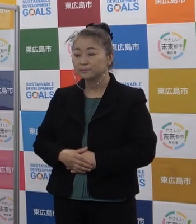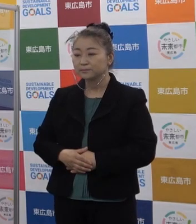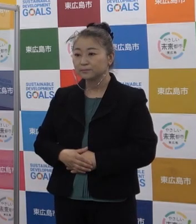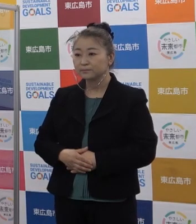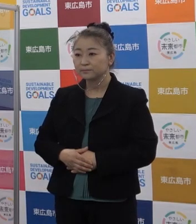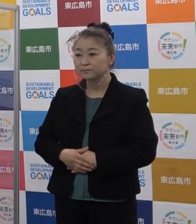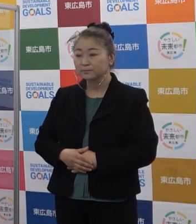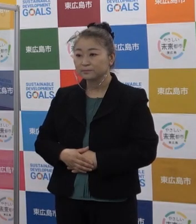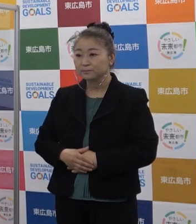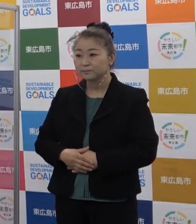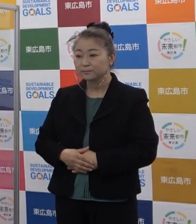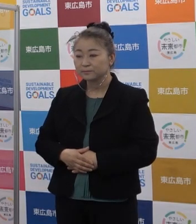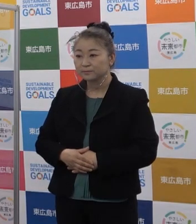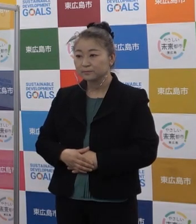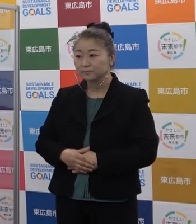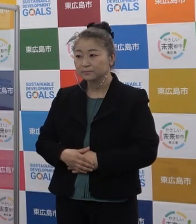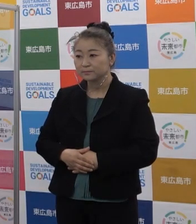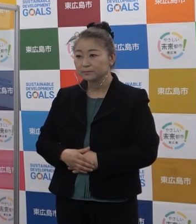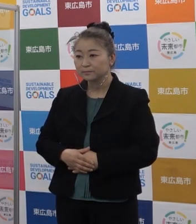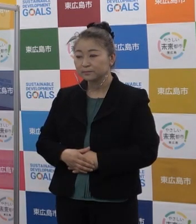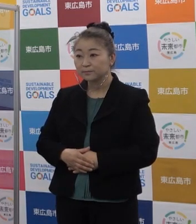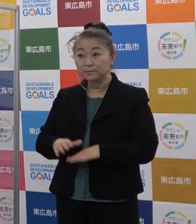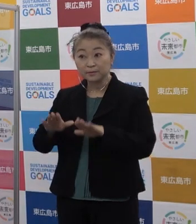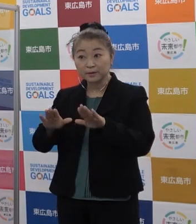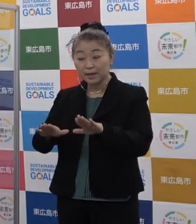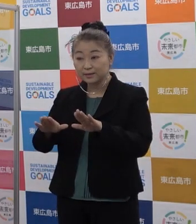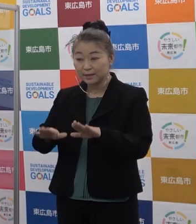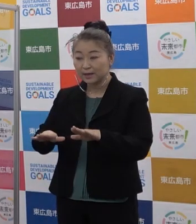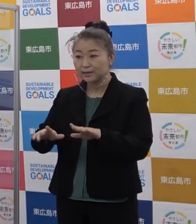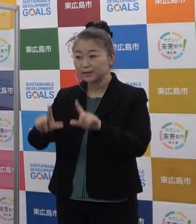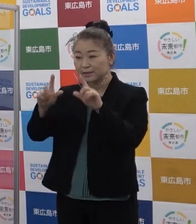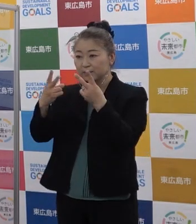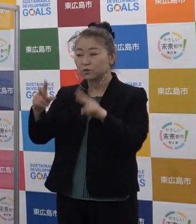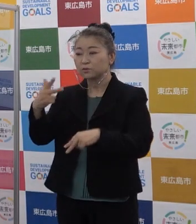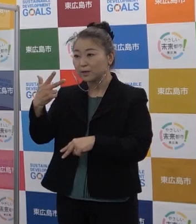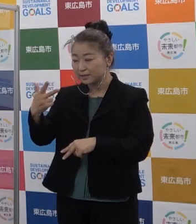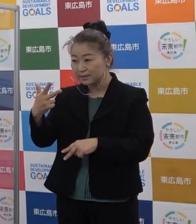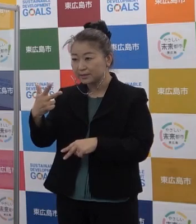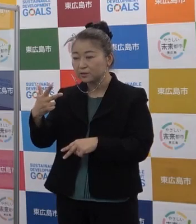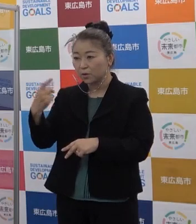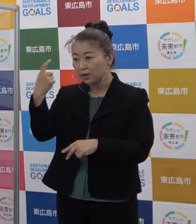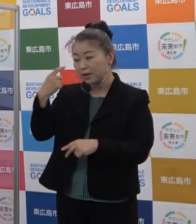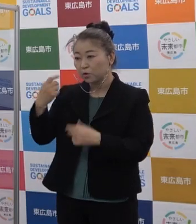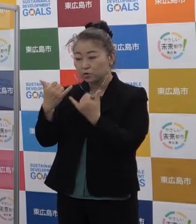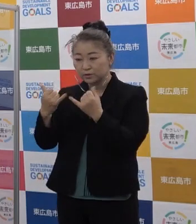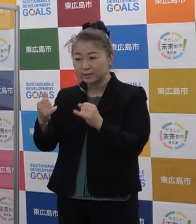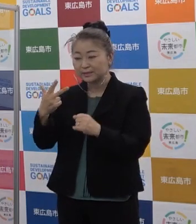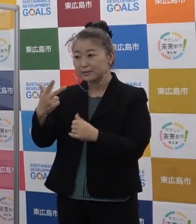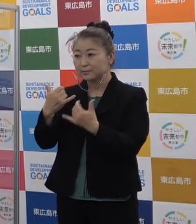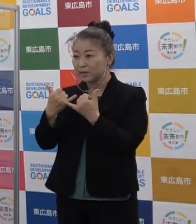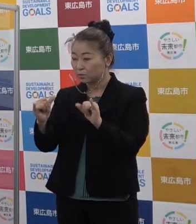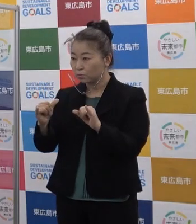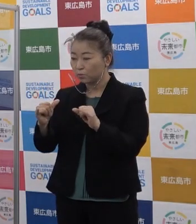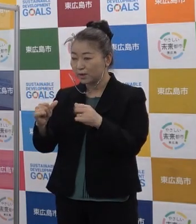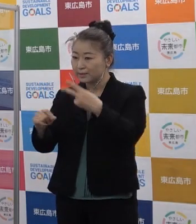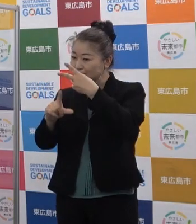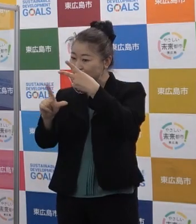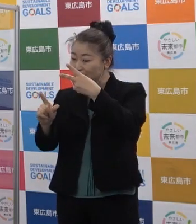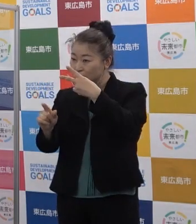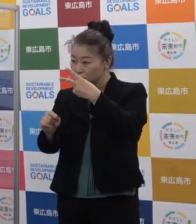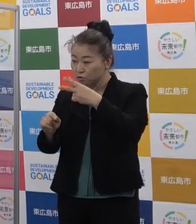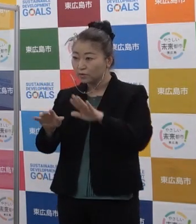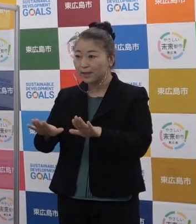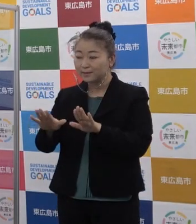背景のところでちょっと書いておりますけれども、現在本市における外国人市民、これは2月現在の数字でありますけれ